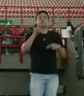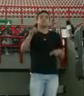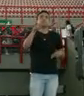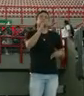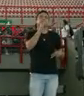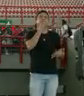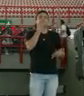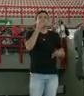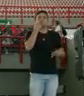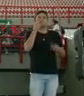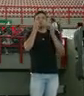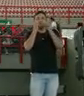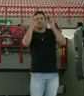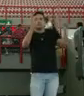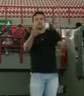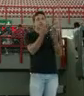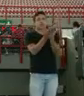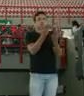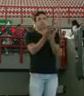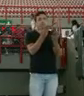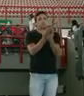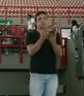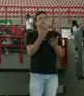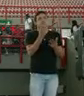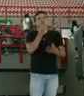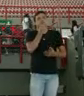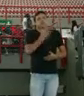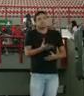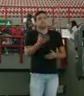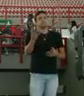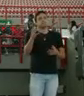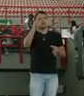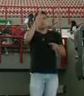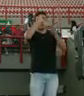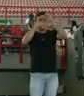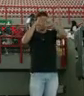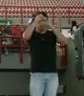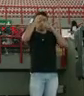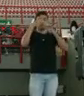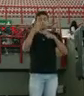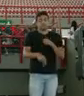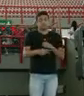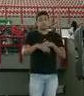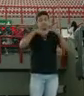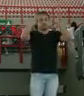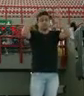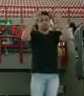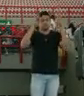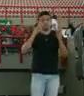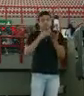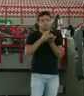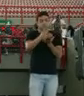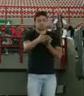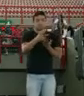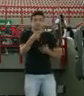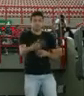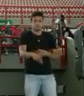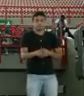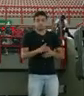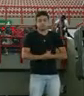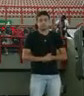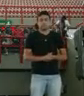ficar bem atento, a aula de hoje vai ser extremamente produtiva, tá certo? Para o nosso conhecimento. Então, vamos dar início aqui ao nosso